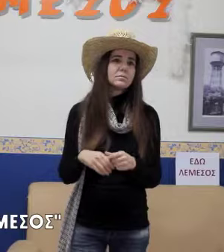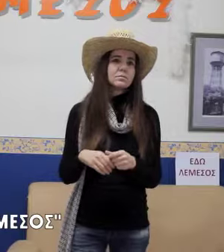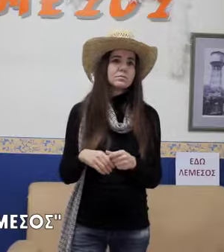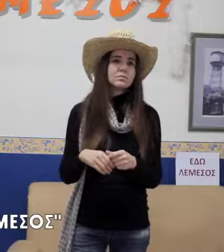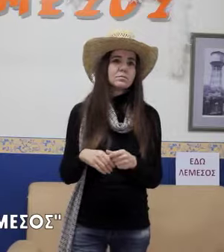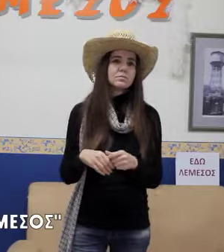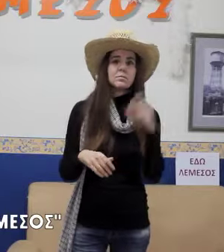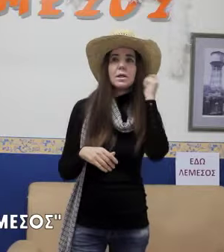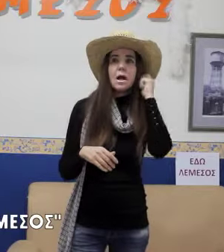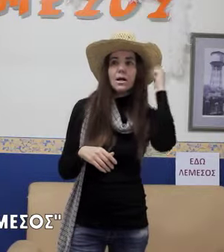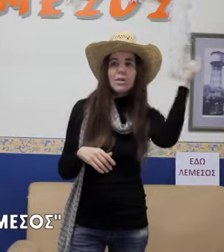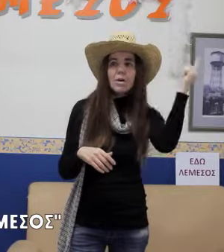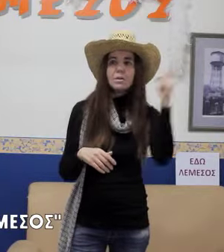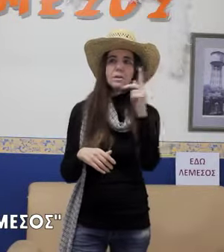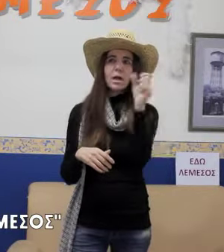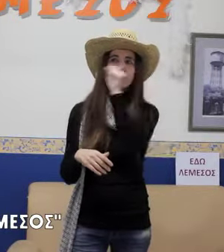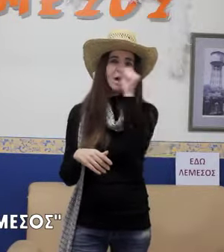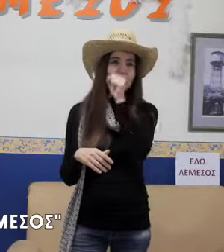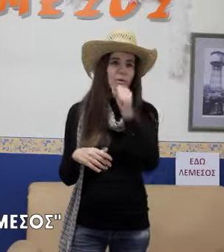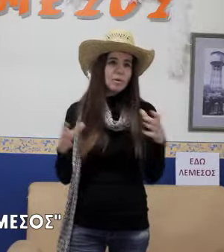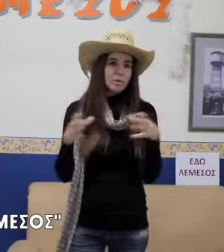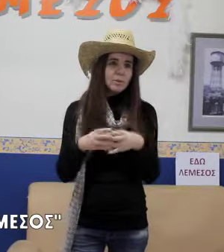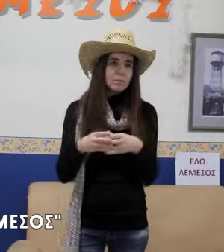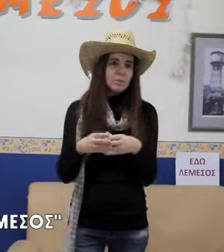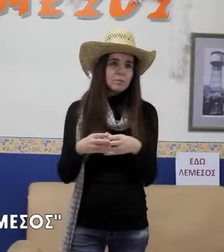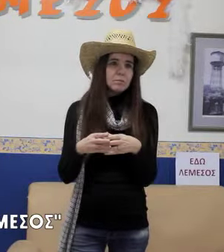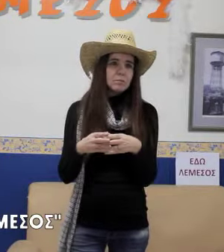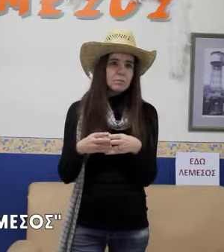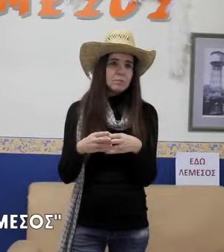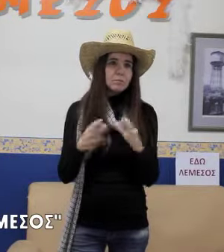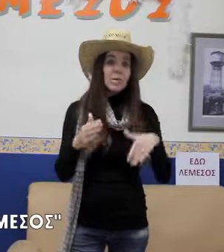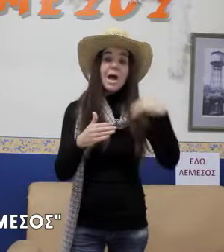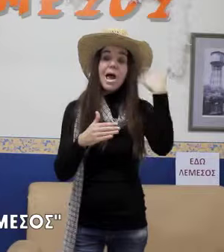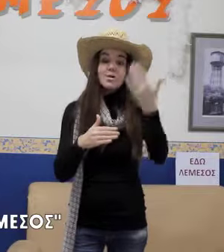εκδήλωση κανταδόρων έξω από το κτίριο